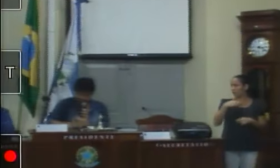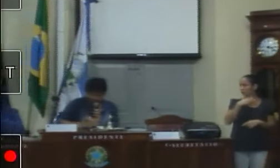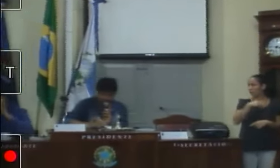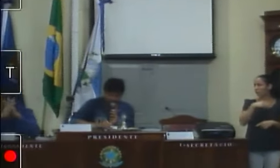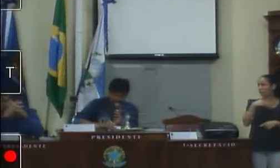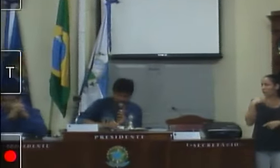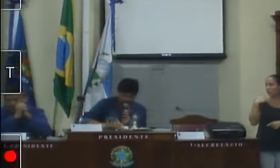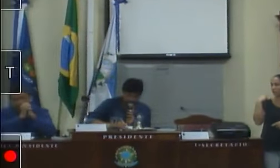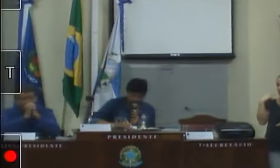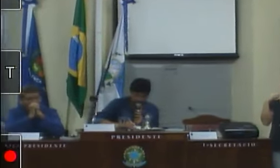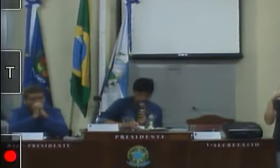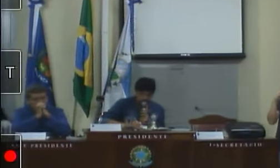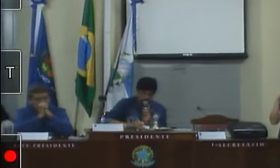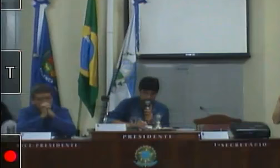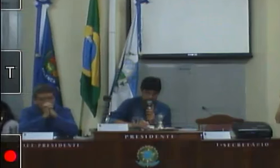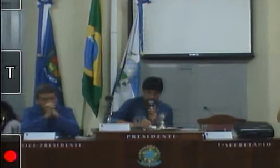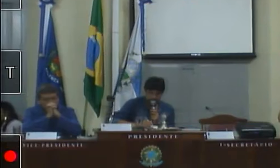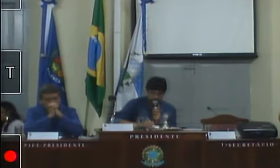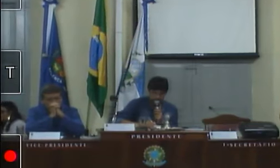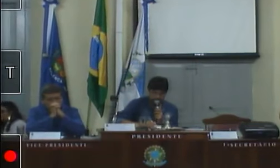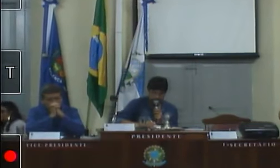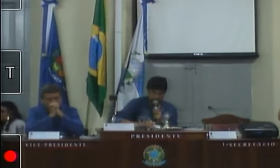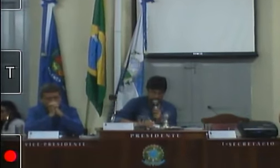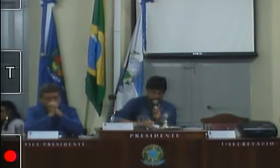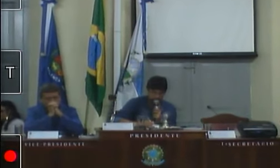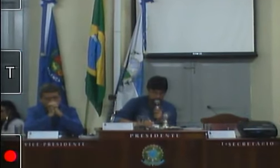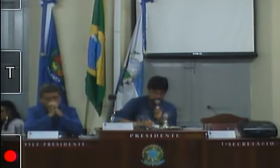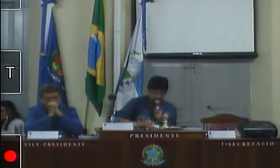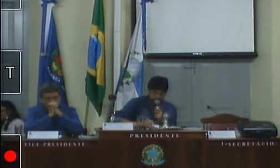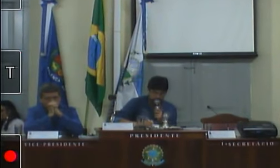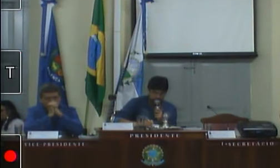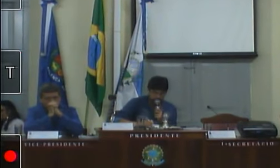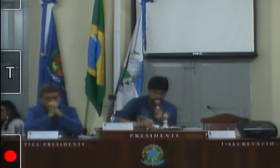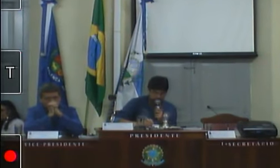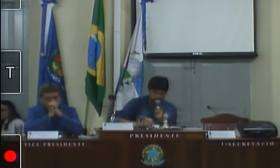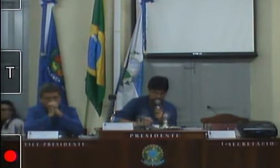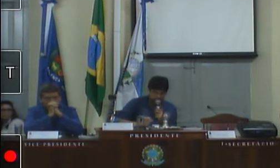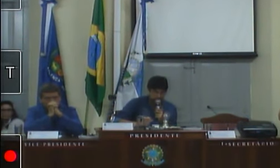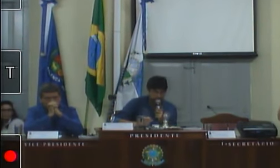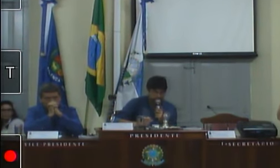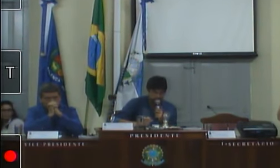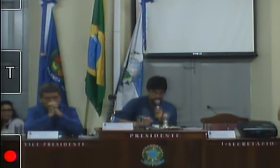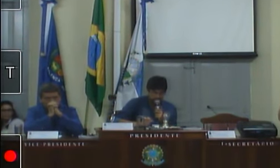na casa. Marcelo de Santa Isabel também se encontra na casa.